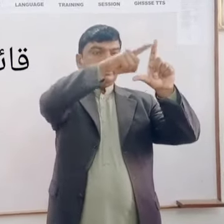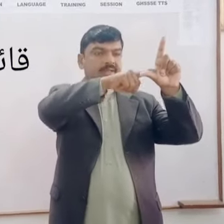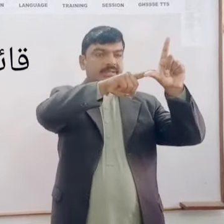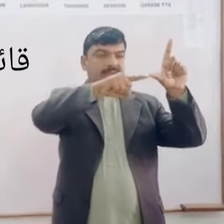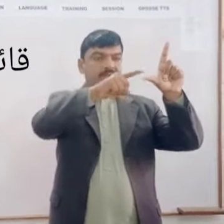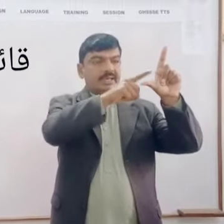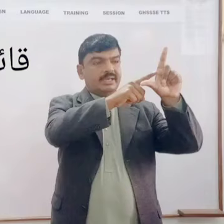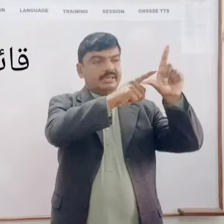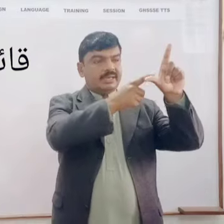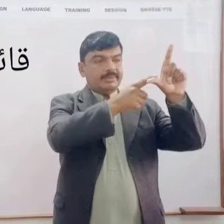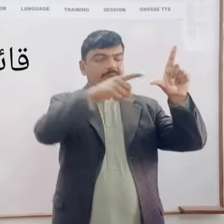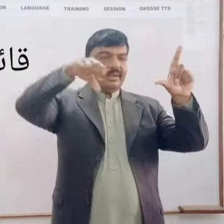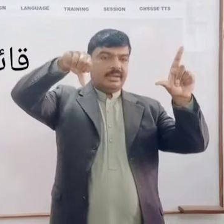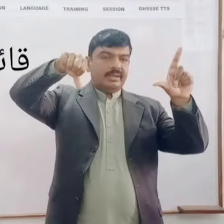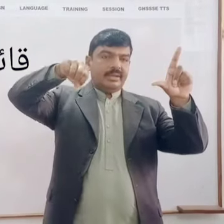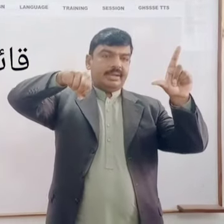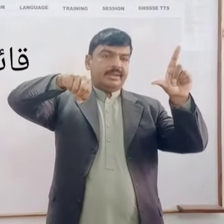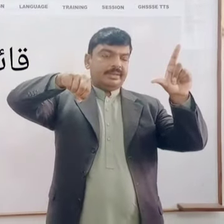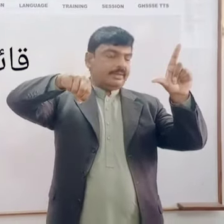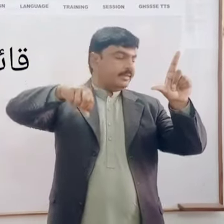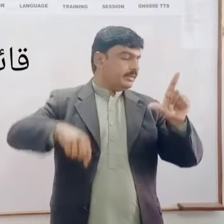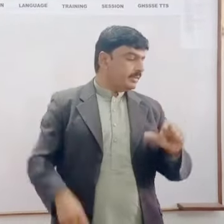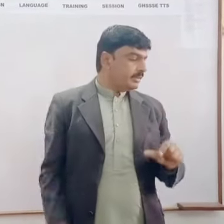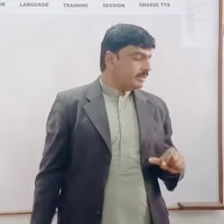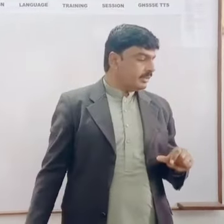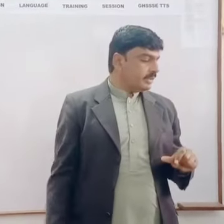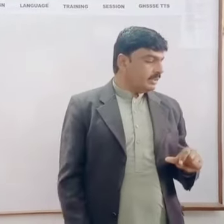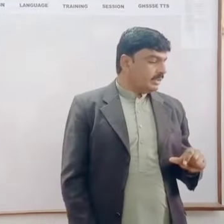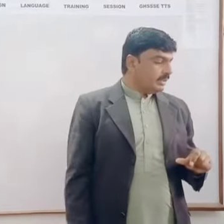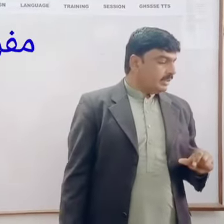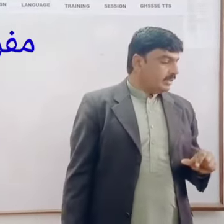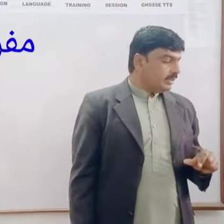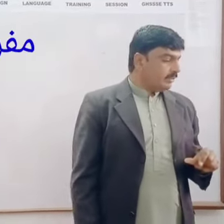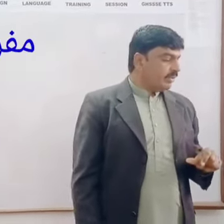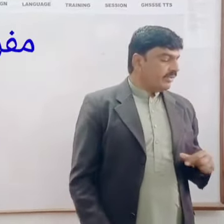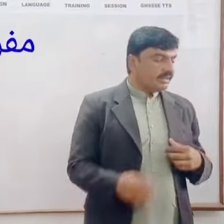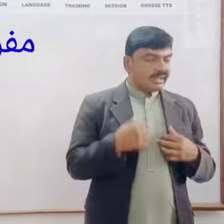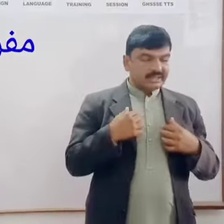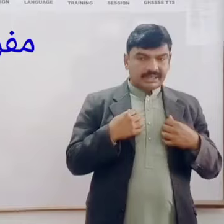का भी ये यहाँ पे 90, ठीक है। मुफरद आदाद,